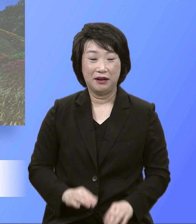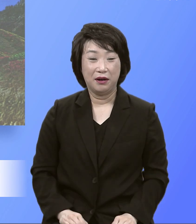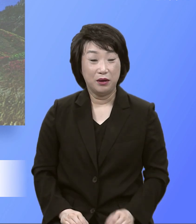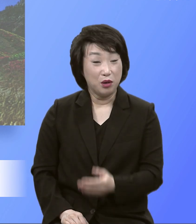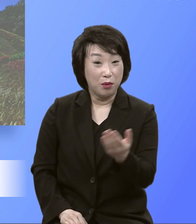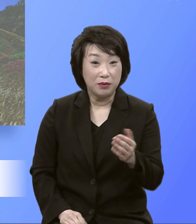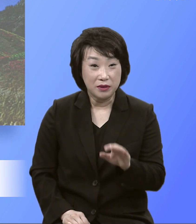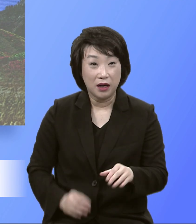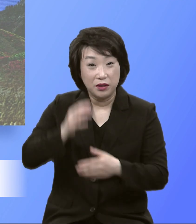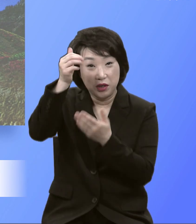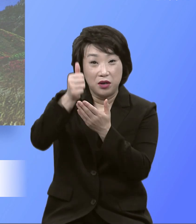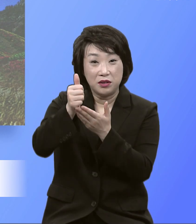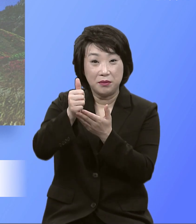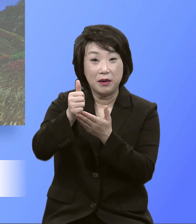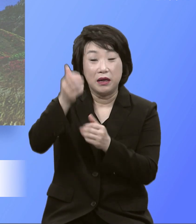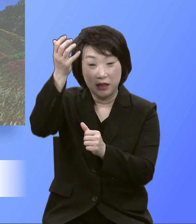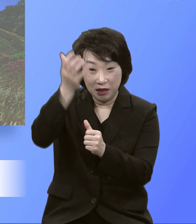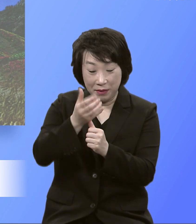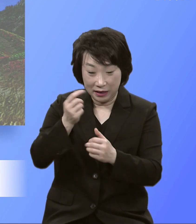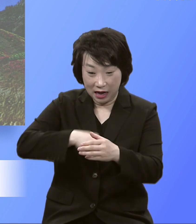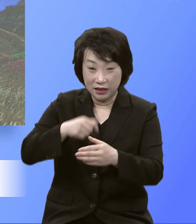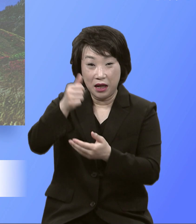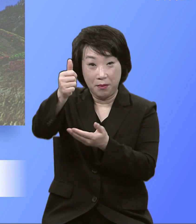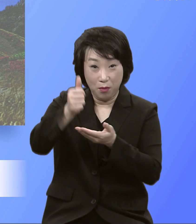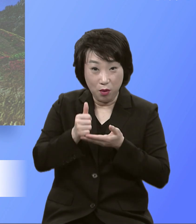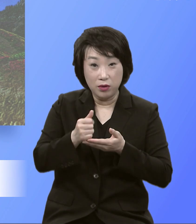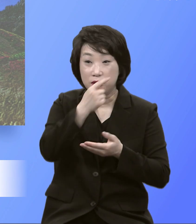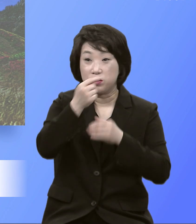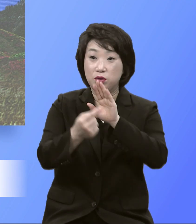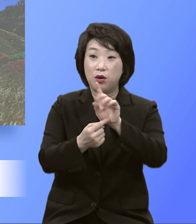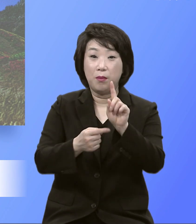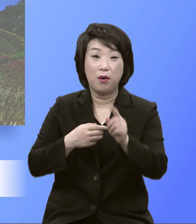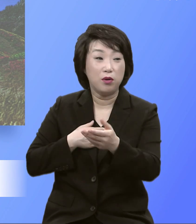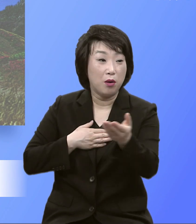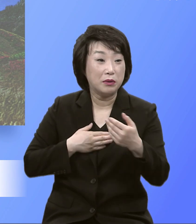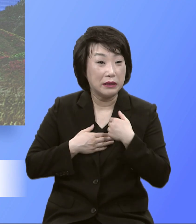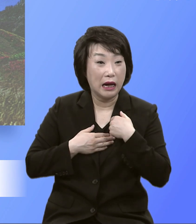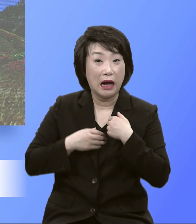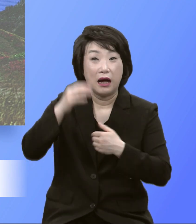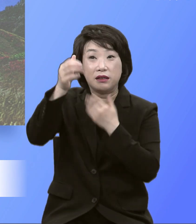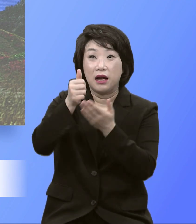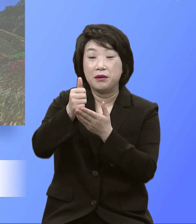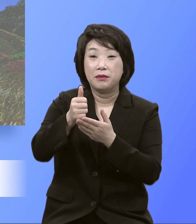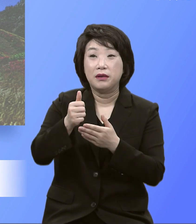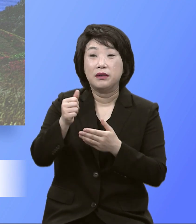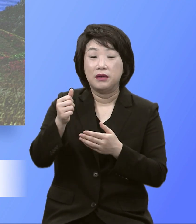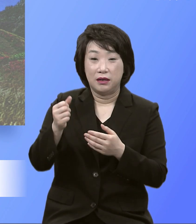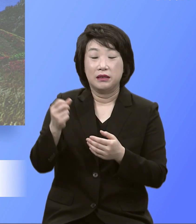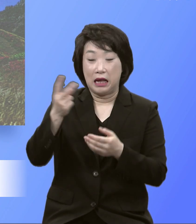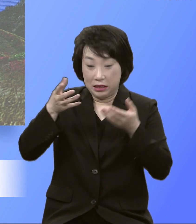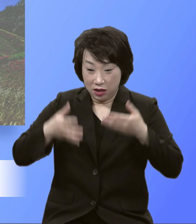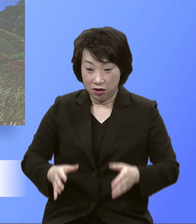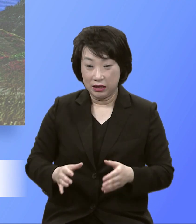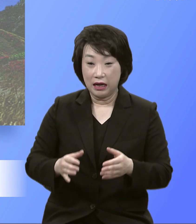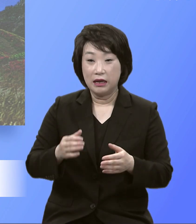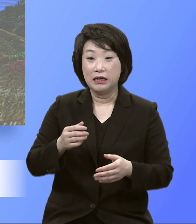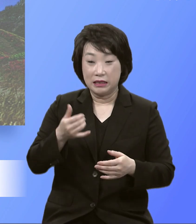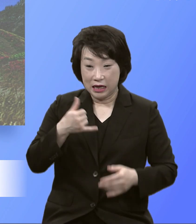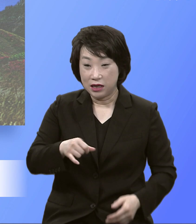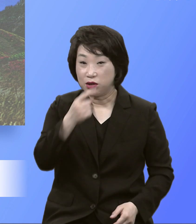그러면 성령이 임해서 내 안에 계시다는 증거는 내가 하나님으로 거듭난 자녀라는